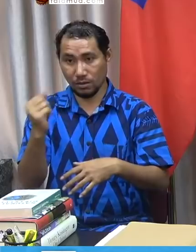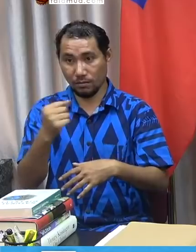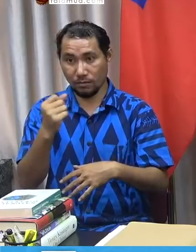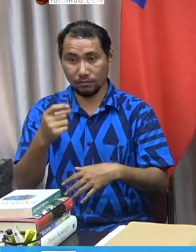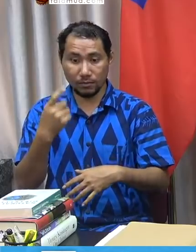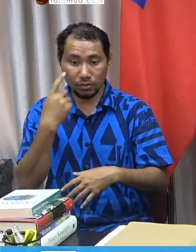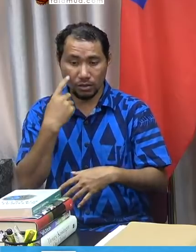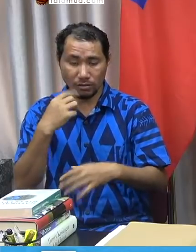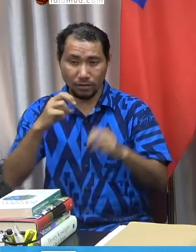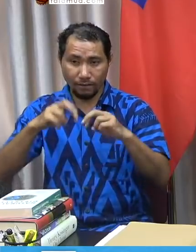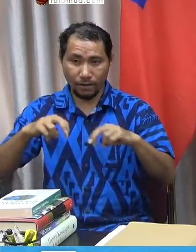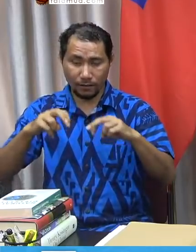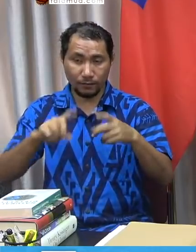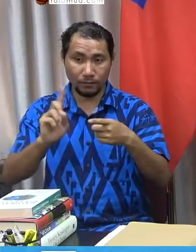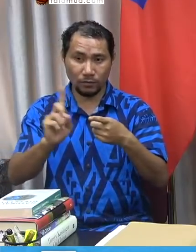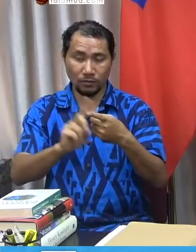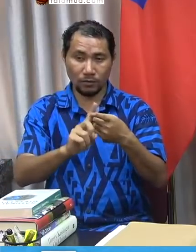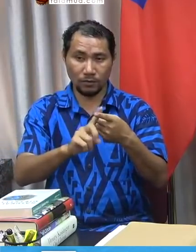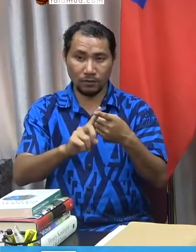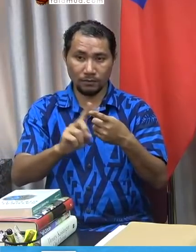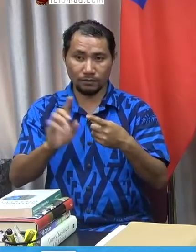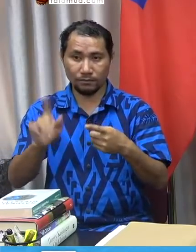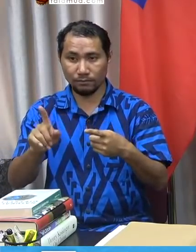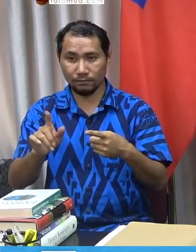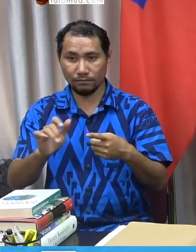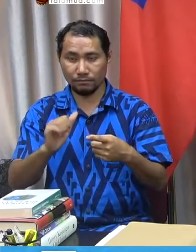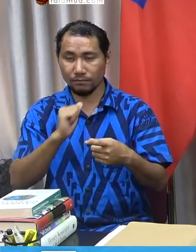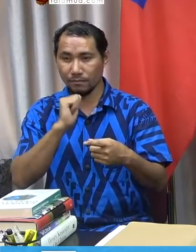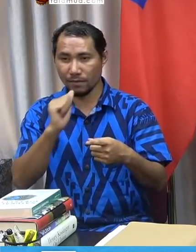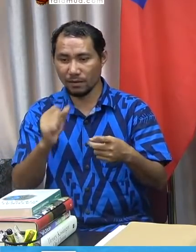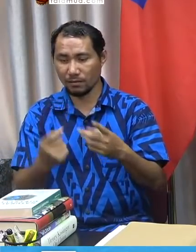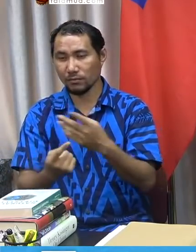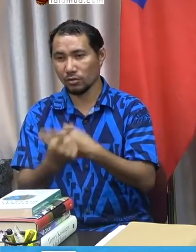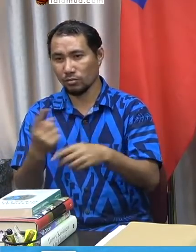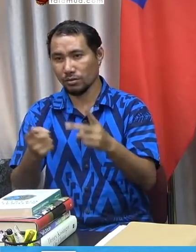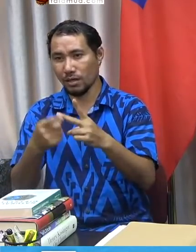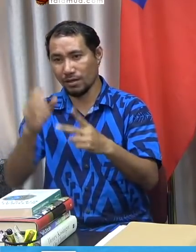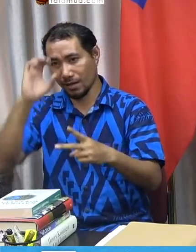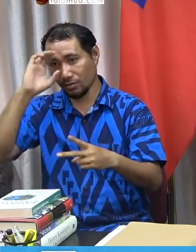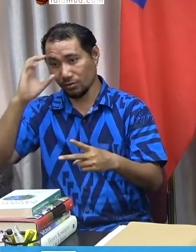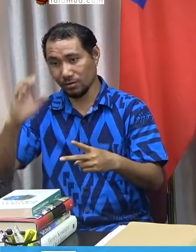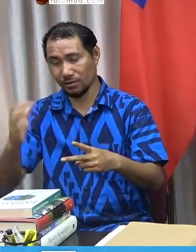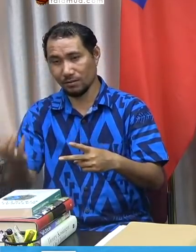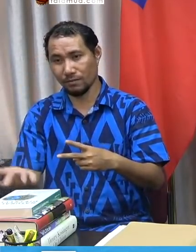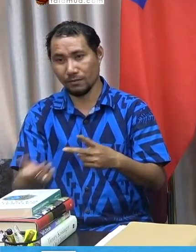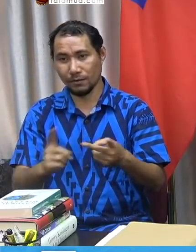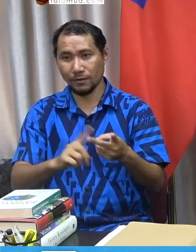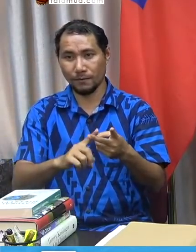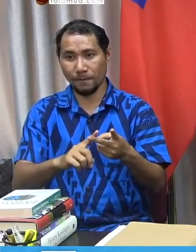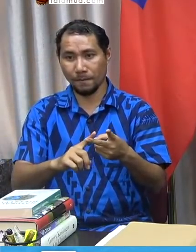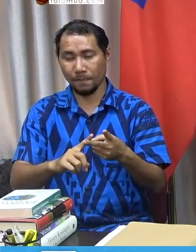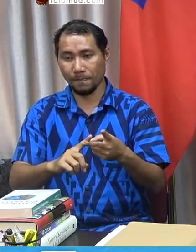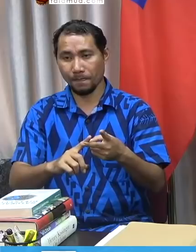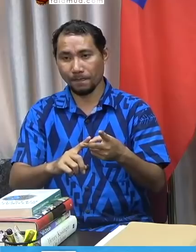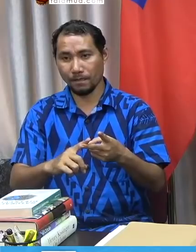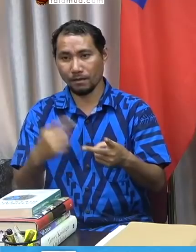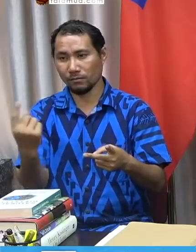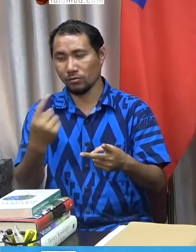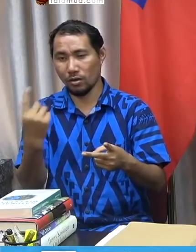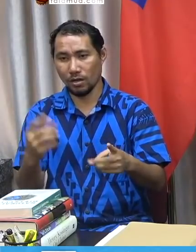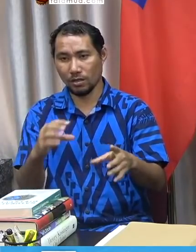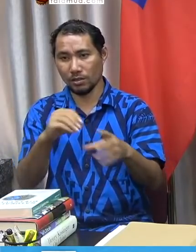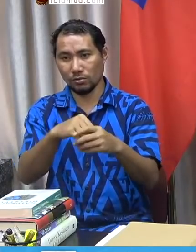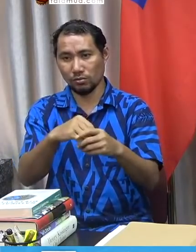mua e na tupu I sesi mea I sesi atunu ia a o aina na iai